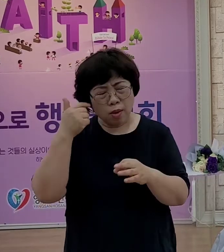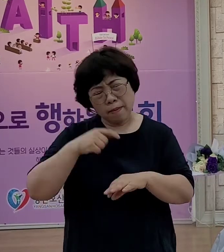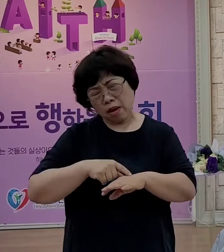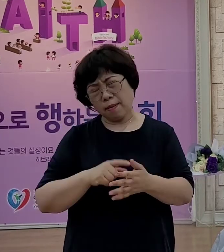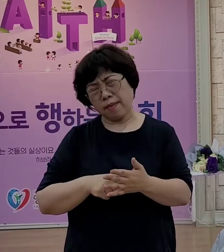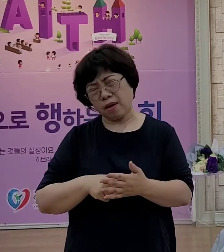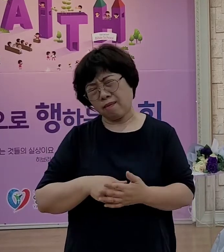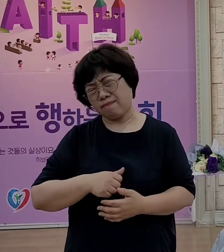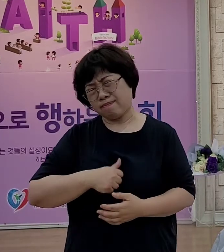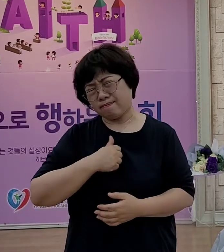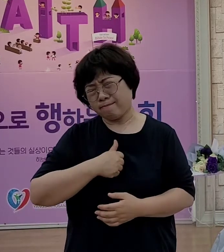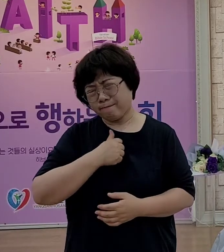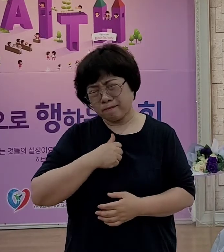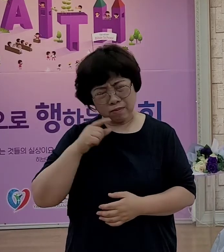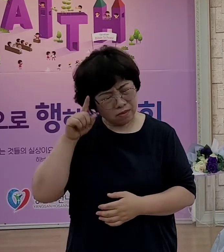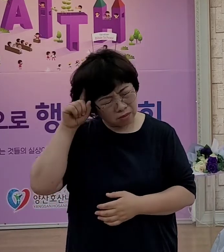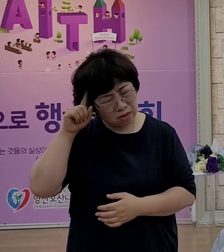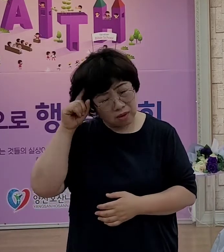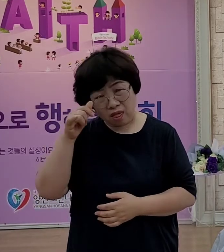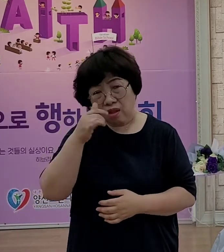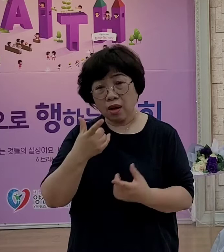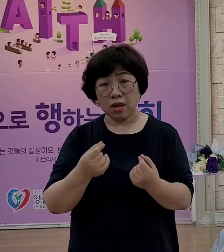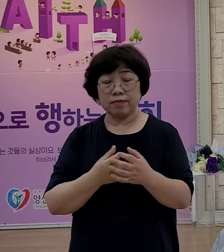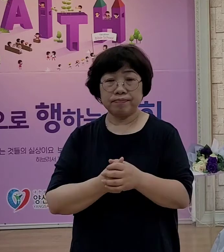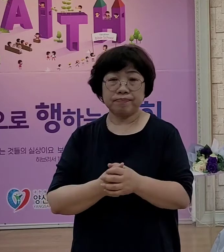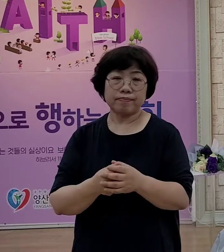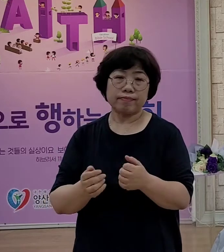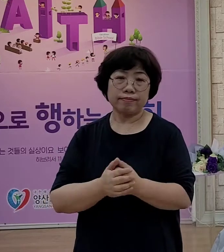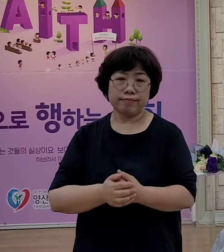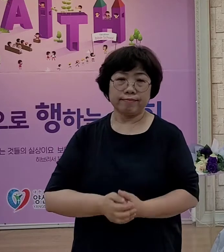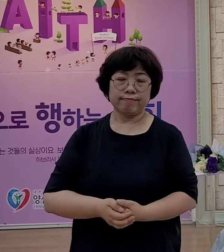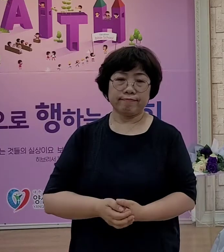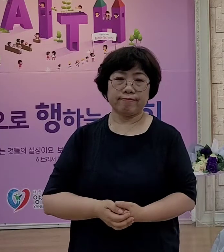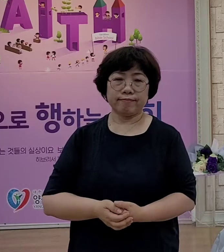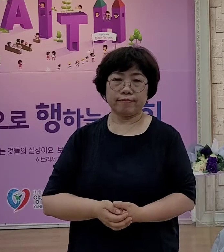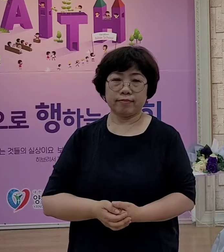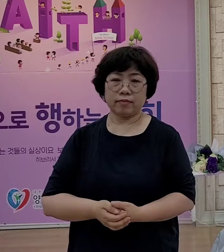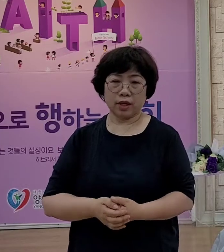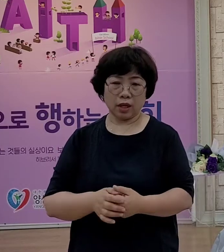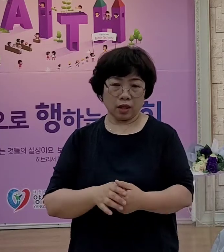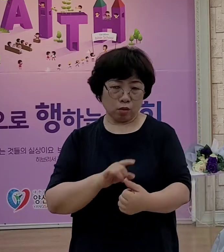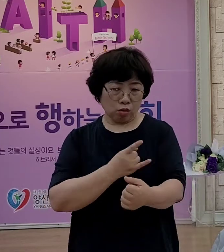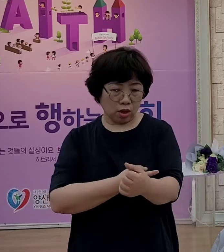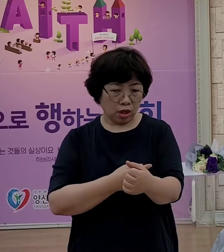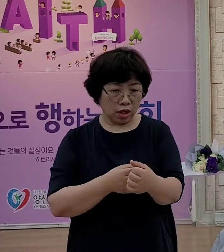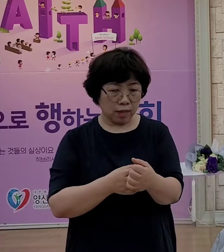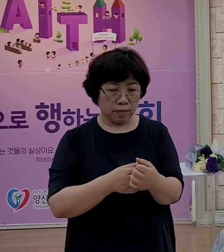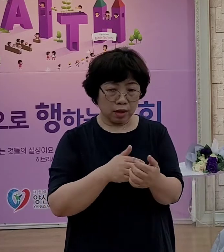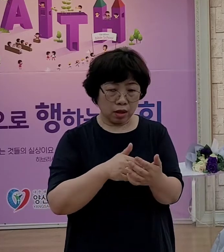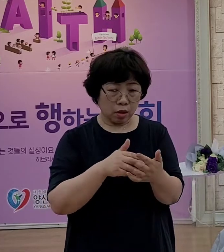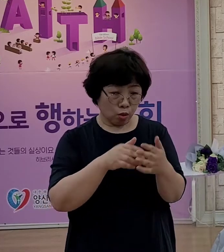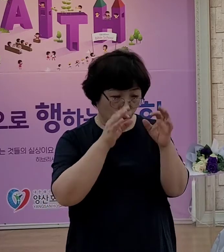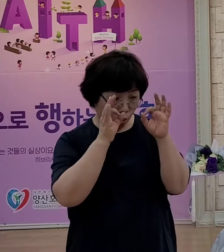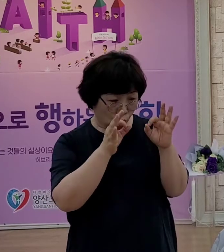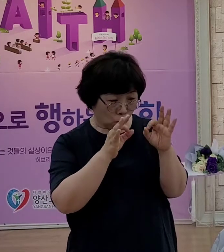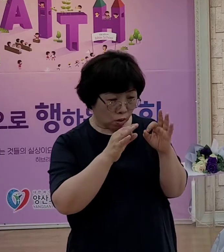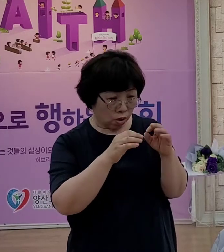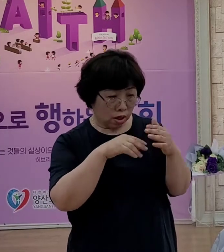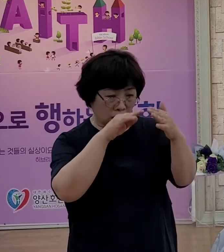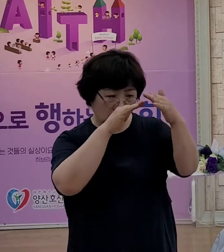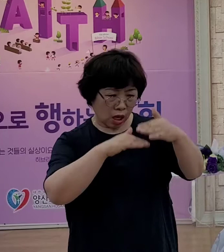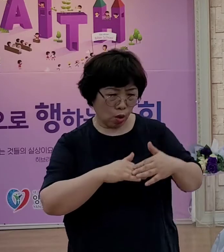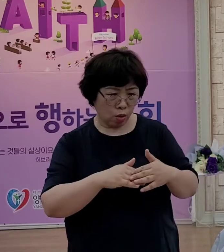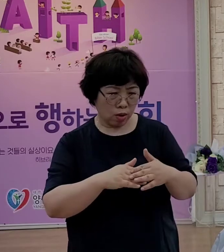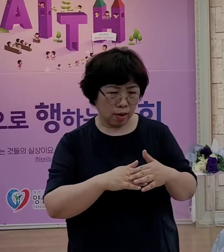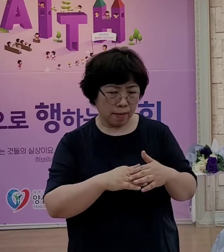그래서 권사님이 저한테 눈에 대고 그 핸드폰을 열어서 보여주시는데 제가 쭉 넘겨보고는 그 글들을 제대로 읽지